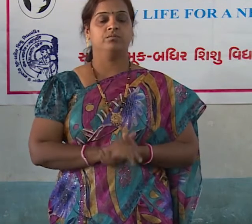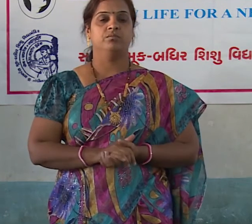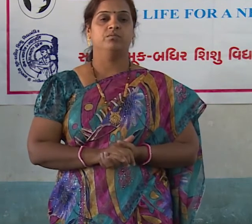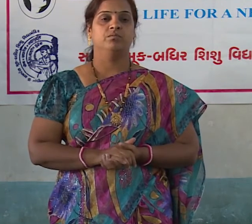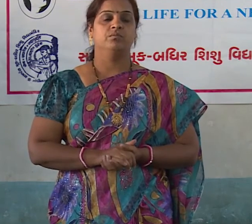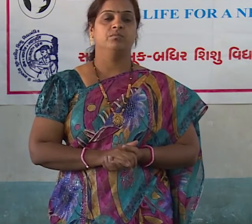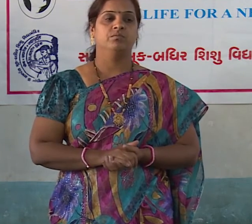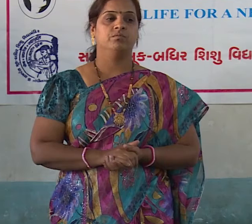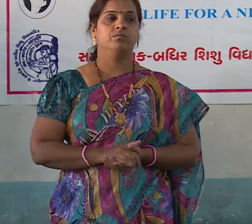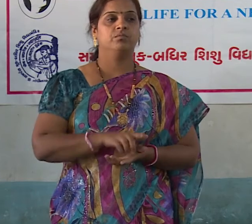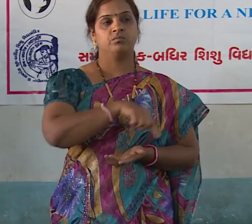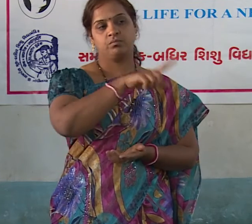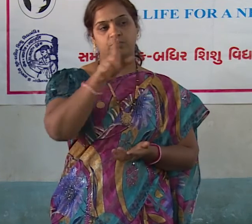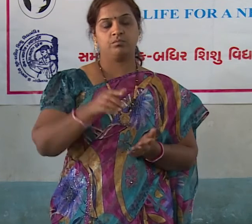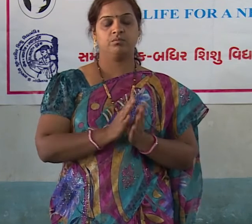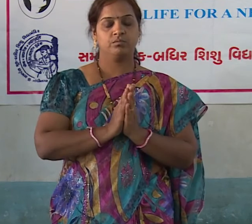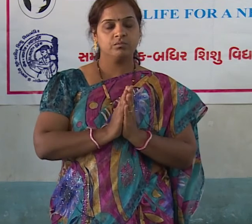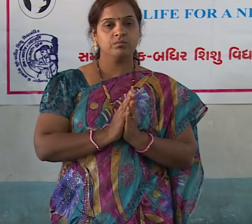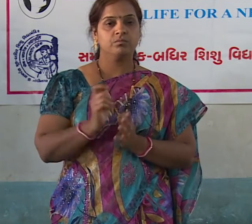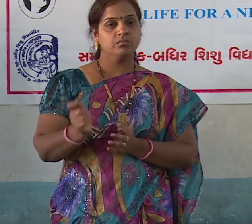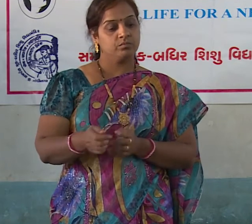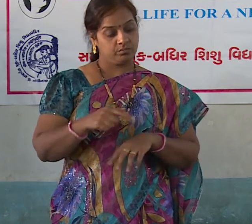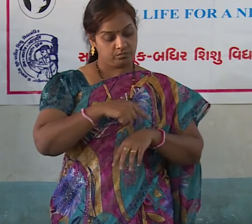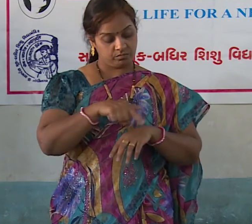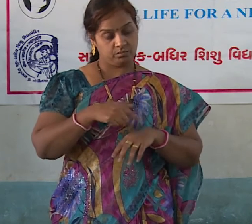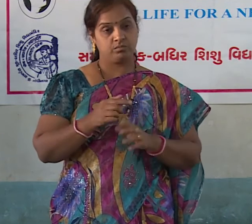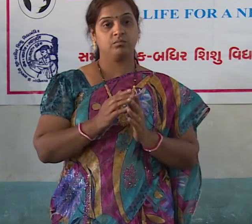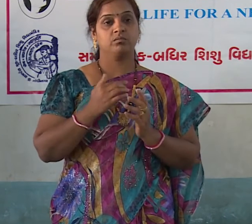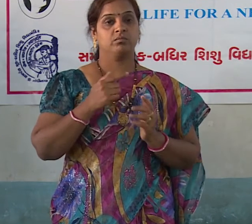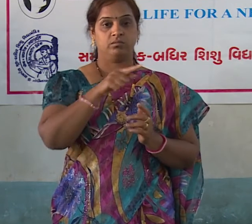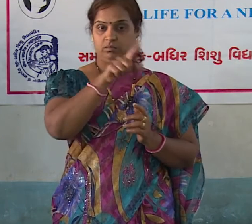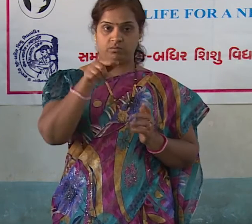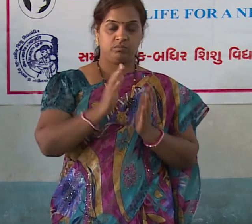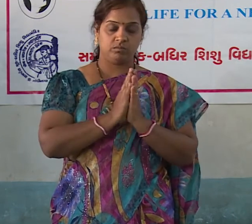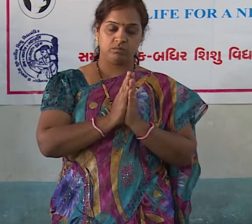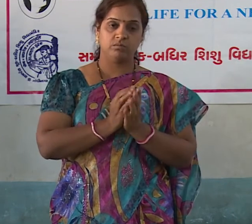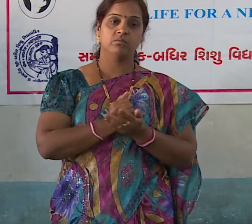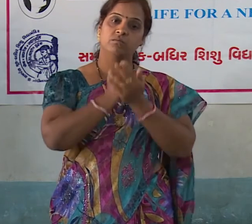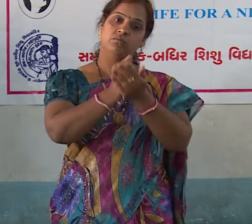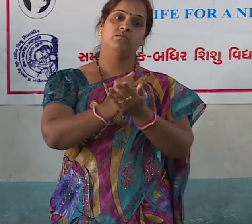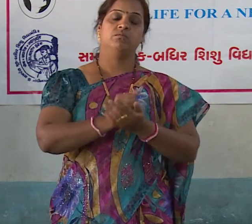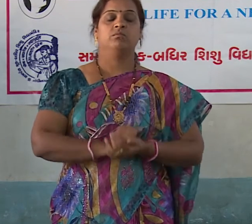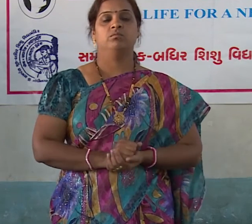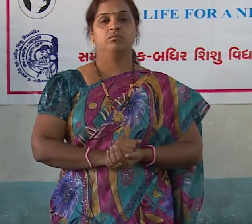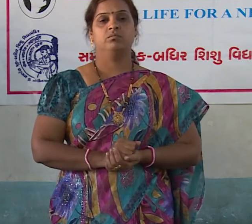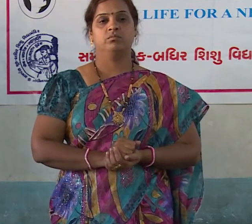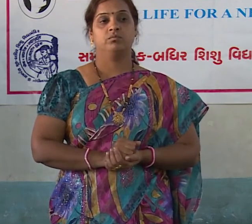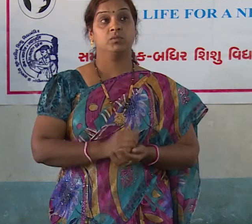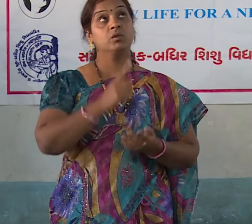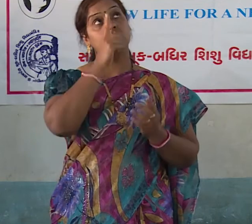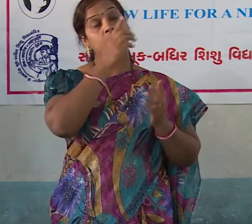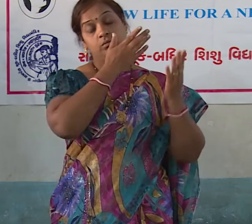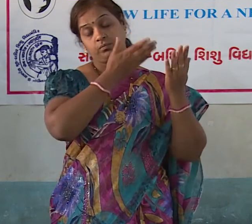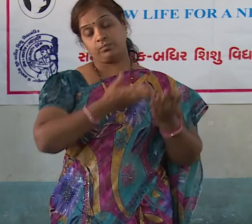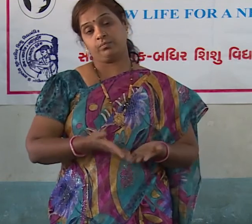में फलाने टाइम पर इन्होंने, इस आत्मा ने सहयोग दिया था। तो जिसको स्वयं भगवान याद करे